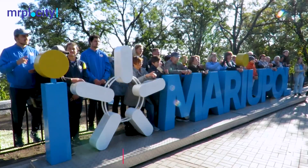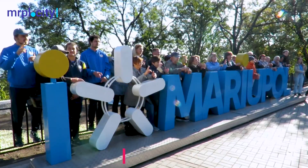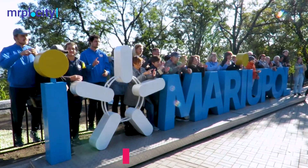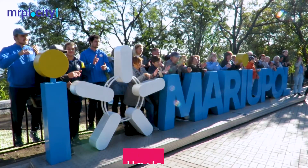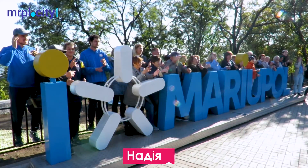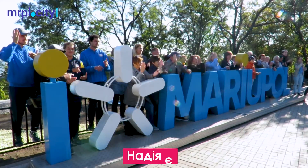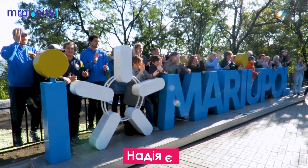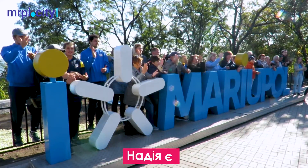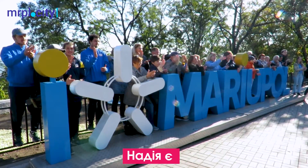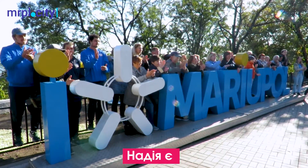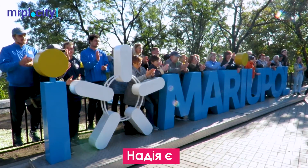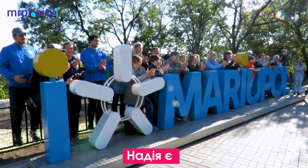надія є.